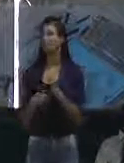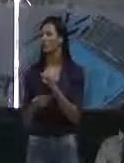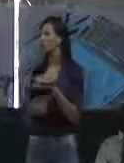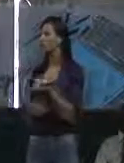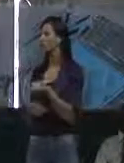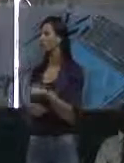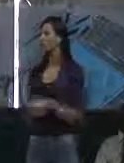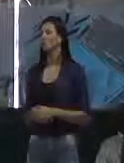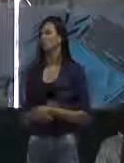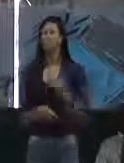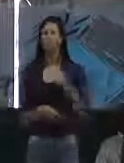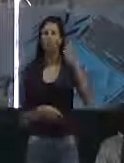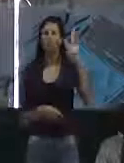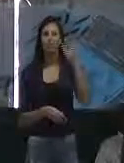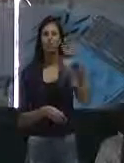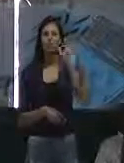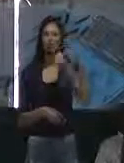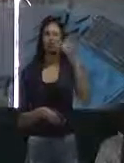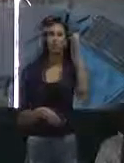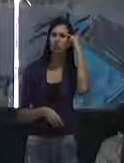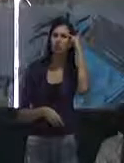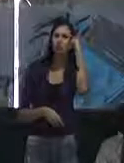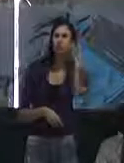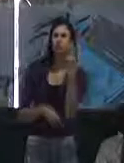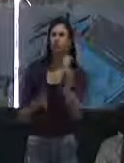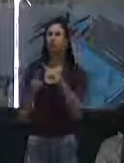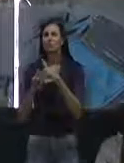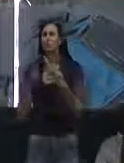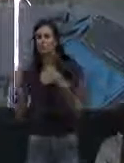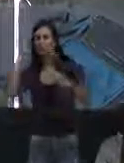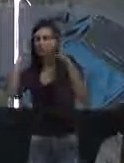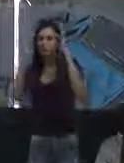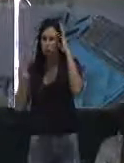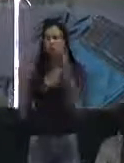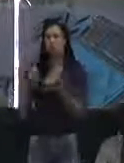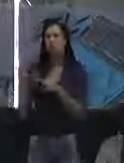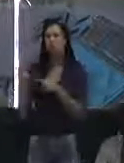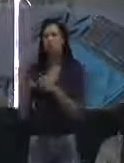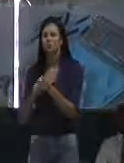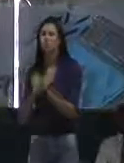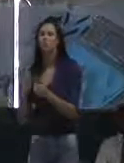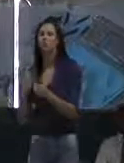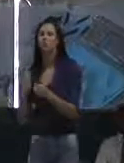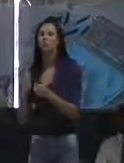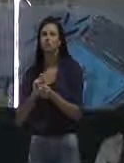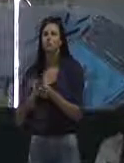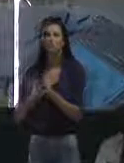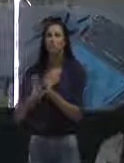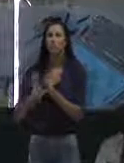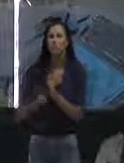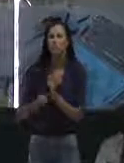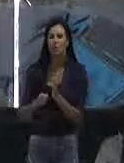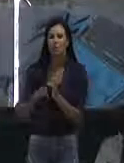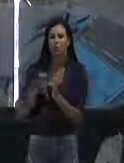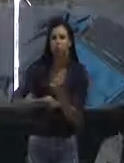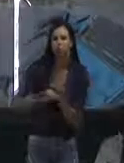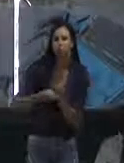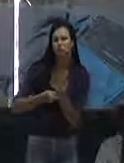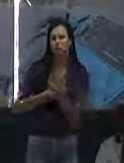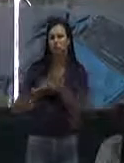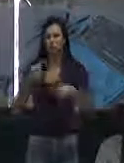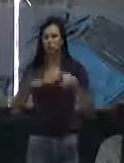vereador tem. Eu nunca pensei nem idealizei puxar tapete de vereador nenhum. Sabe por quê? Eleição se ganha nas